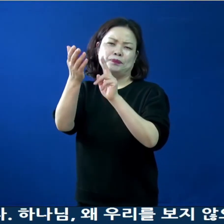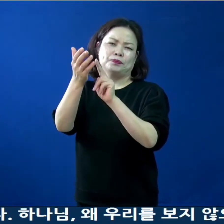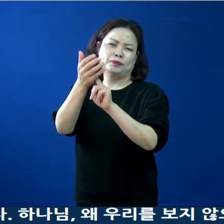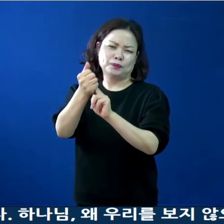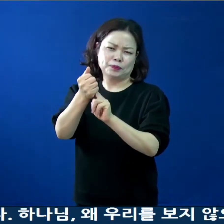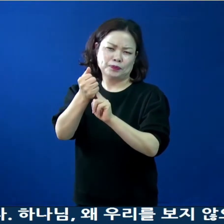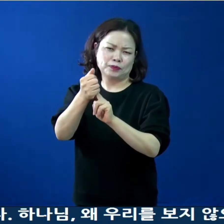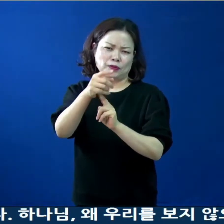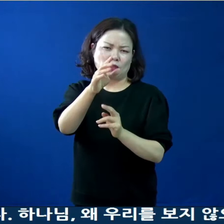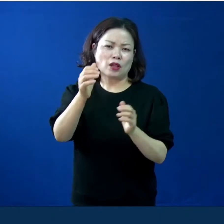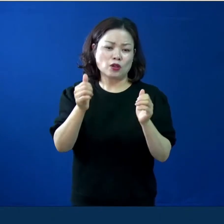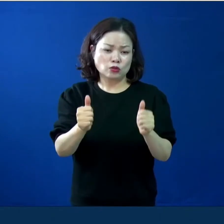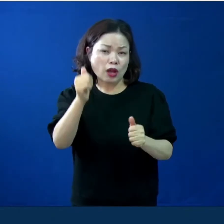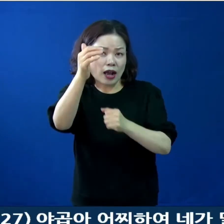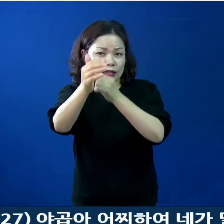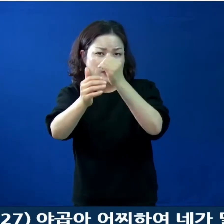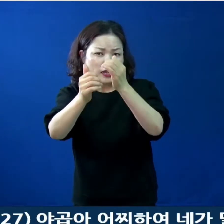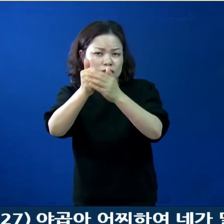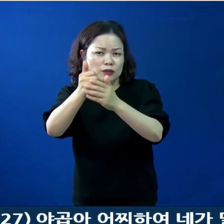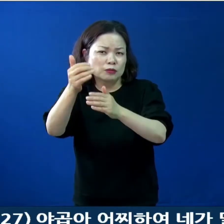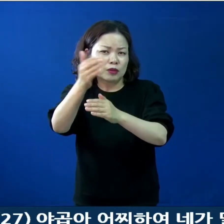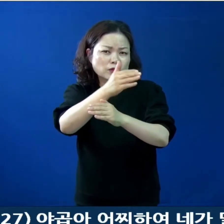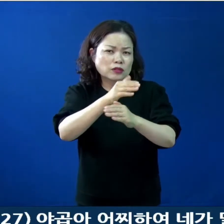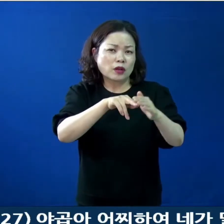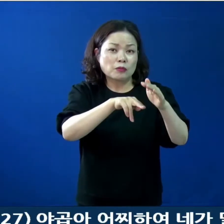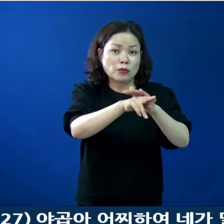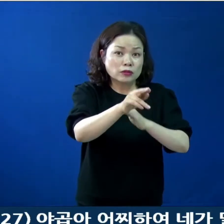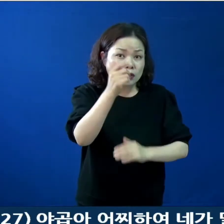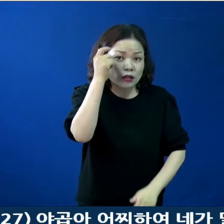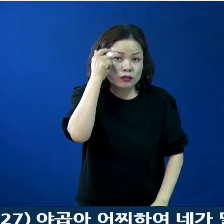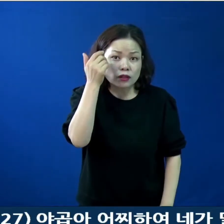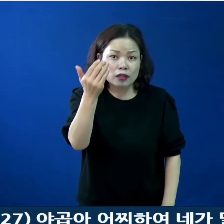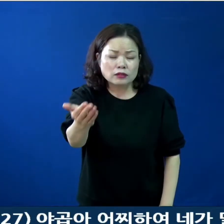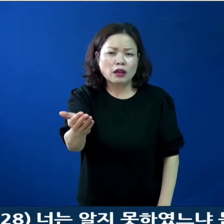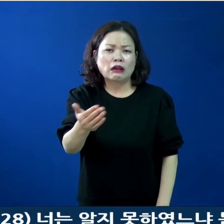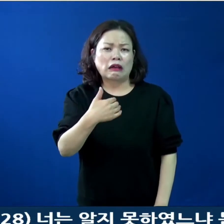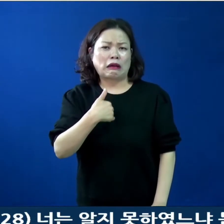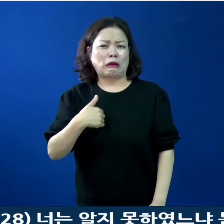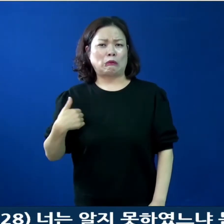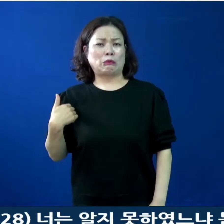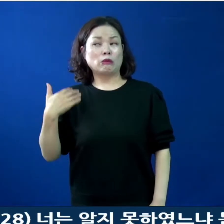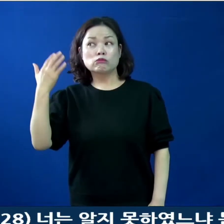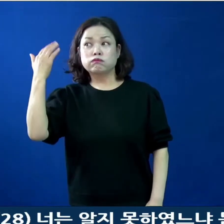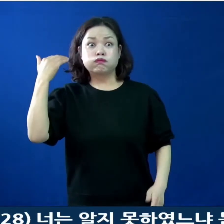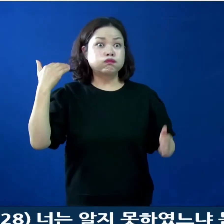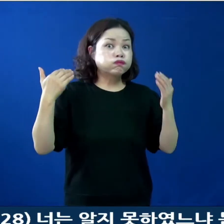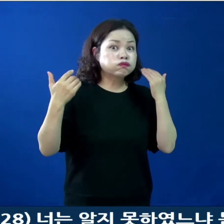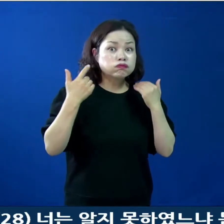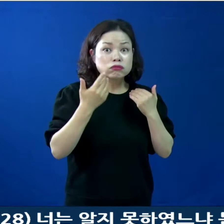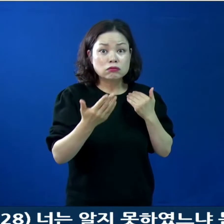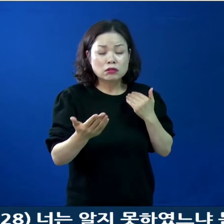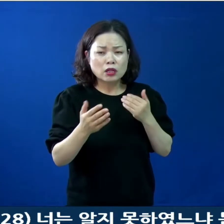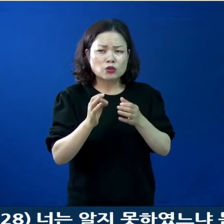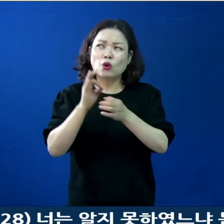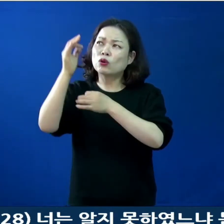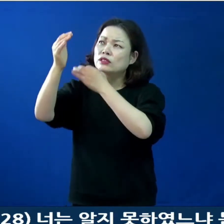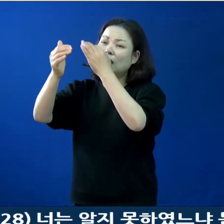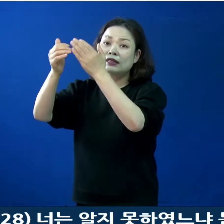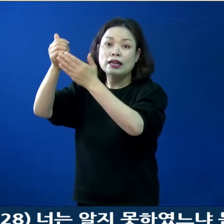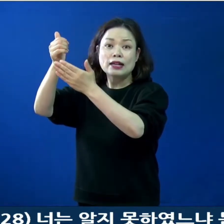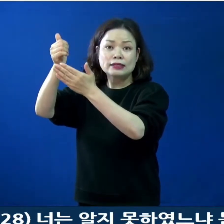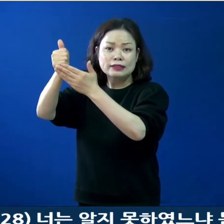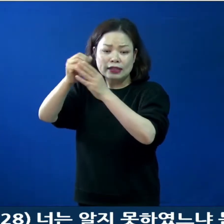내 송사는 내 하나님에게서 벗어난다 하느냐. 너는 알지 못하였느냐, 듣지 못하였느냐. 영원하신 하나님